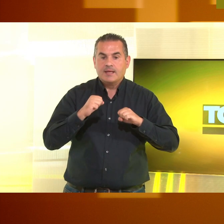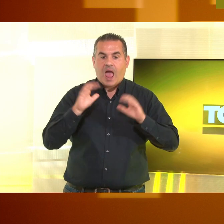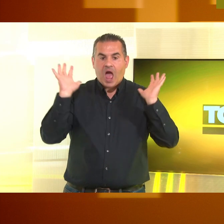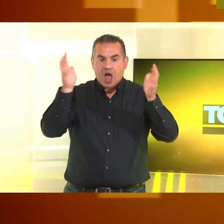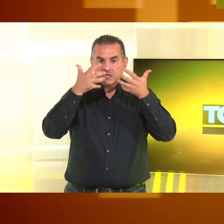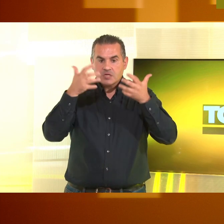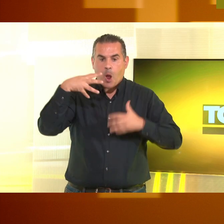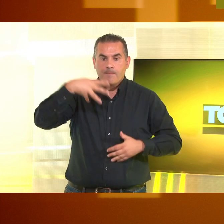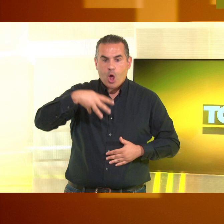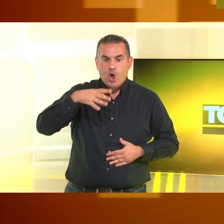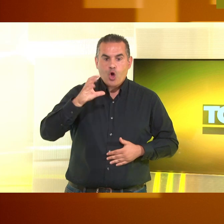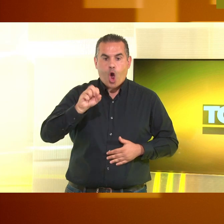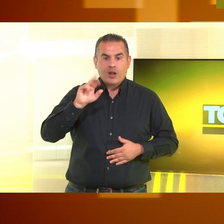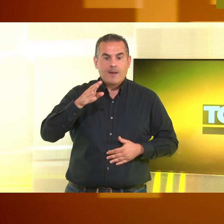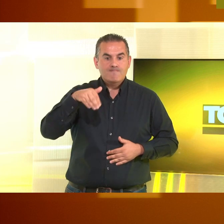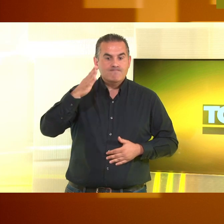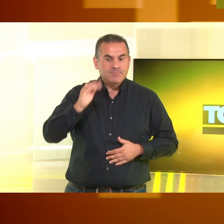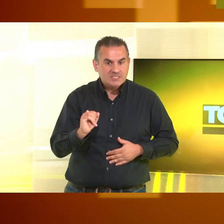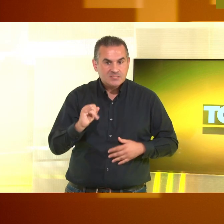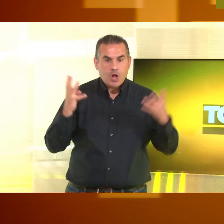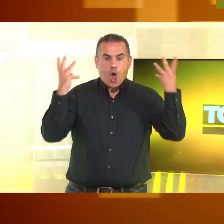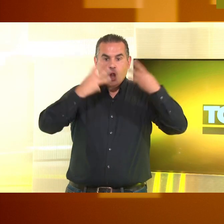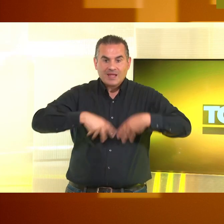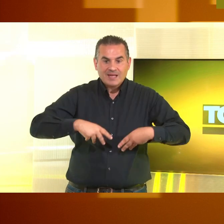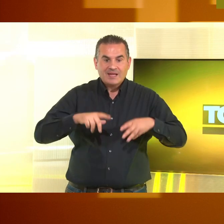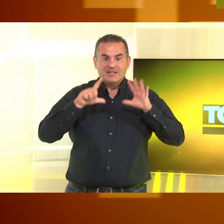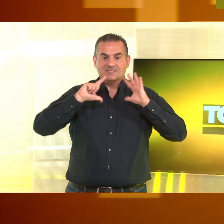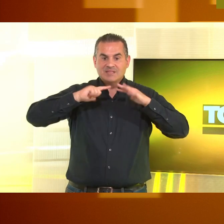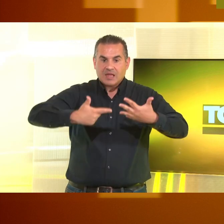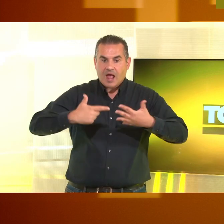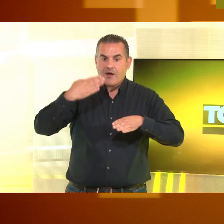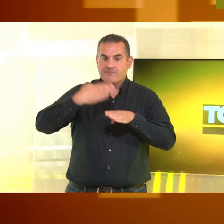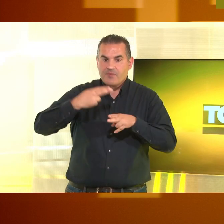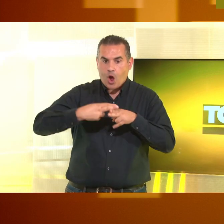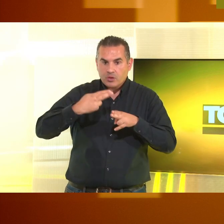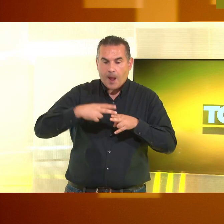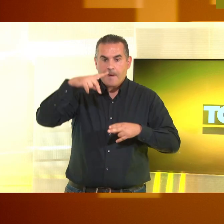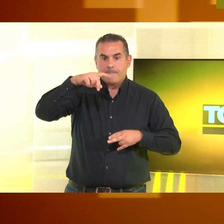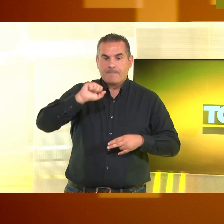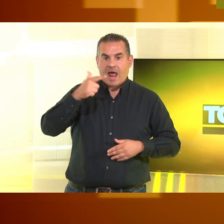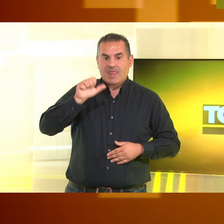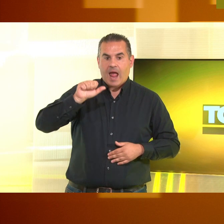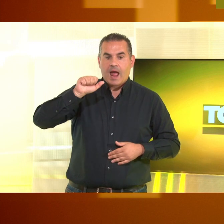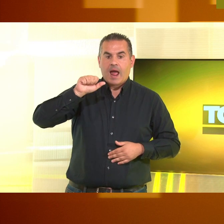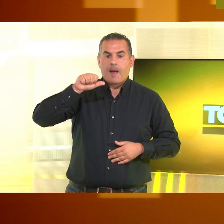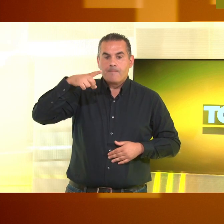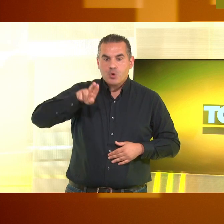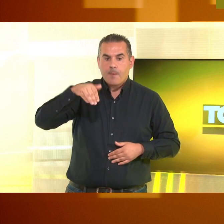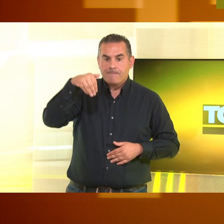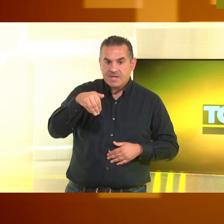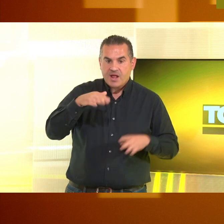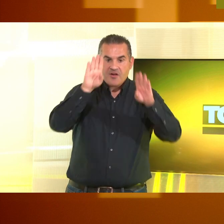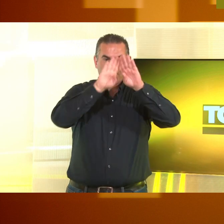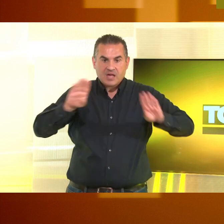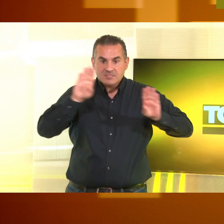sede che accoglie il festival, vale a dire il Parco Archeologico di Tancamanna, in cui è stato montato lo scenografico tendone del Teatro delle